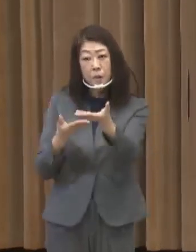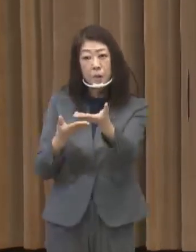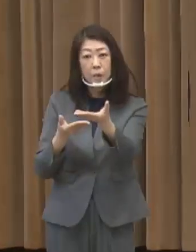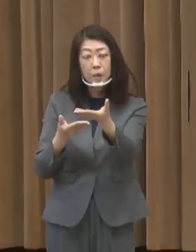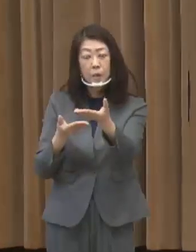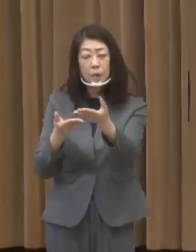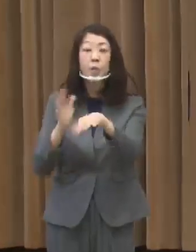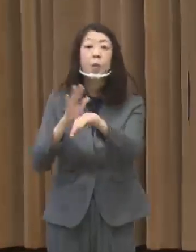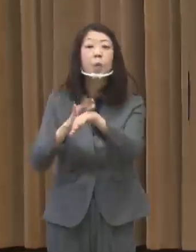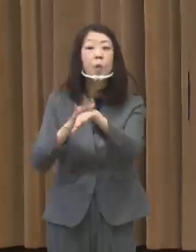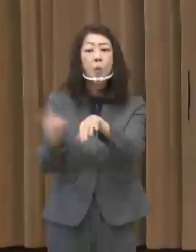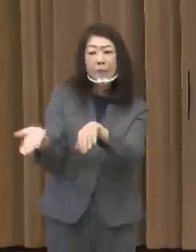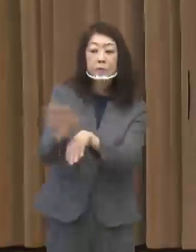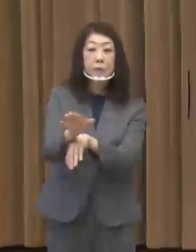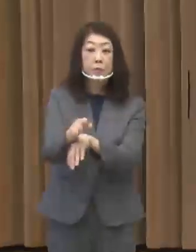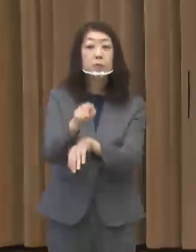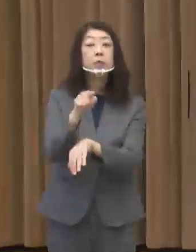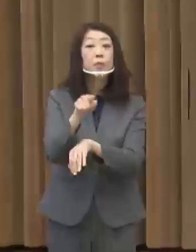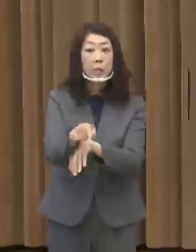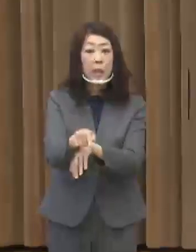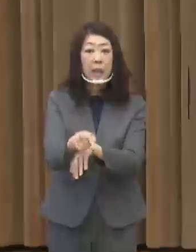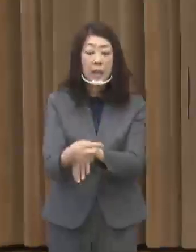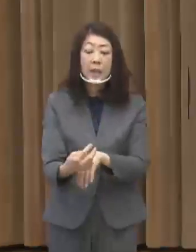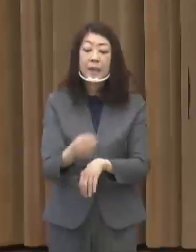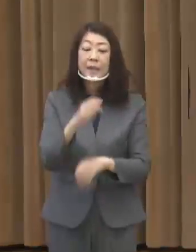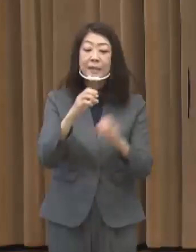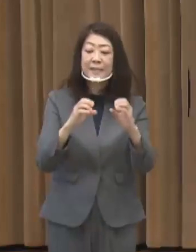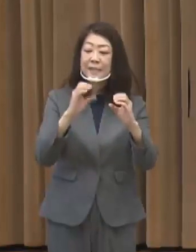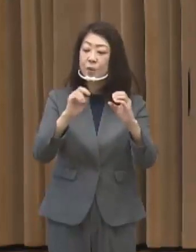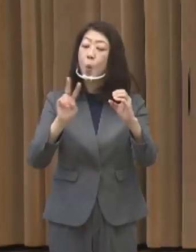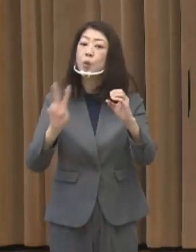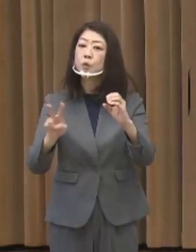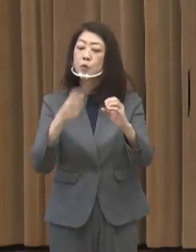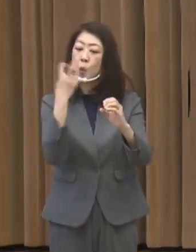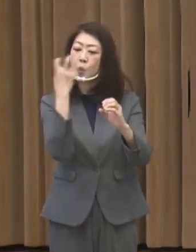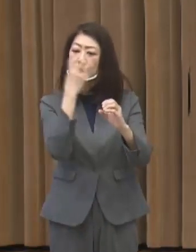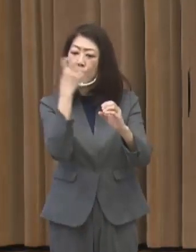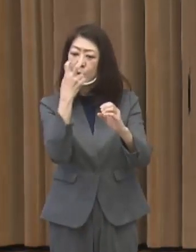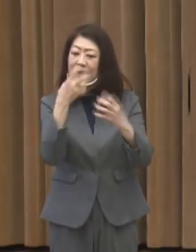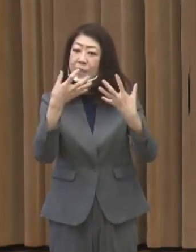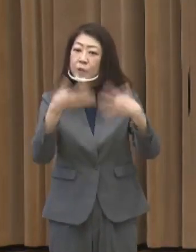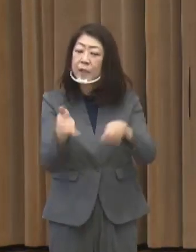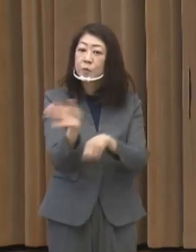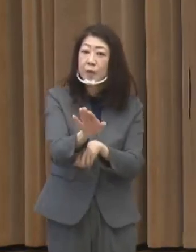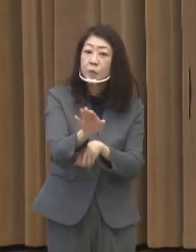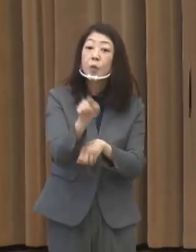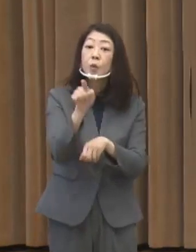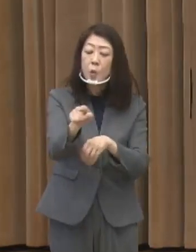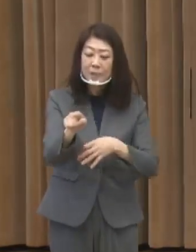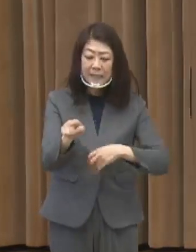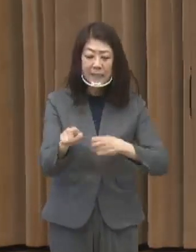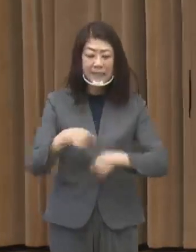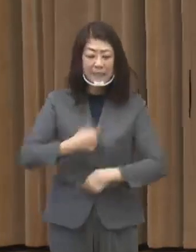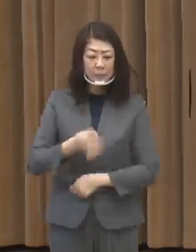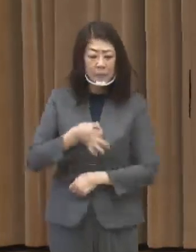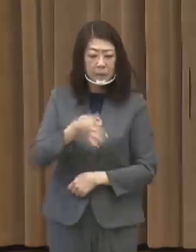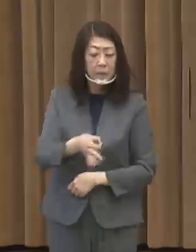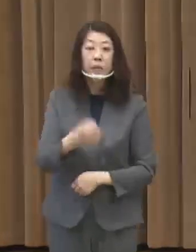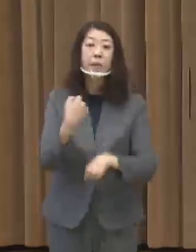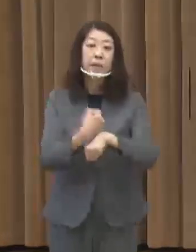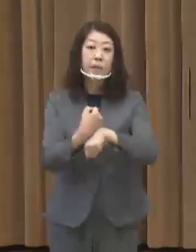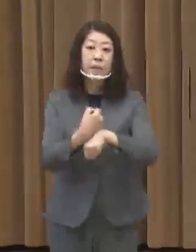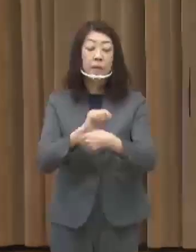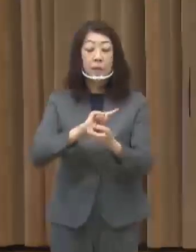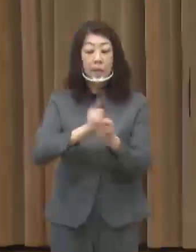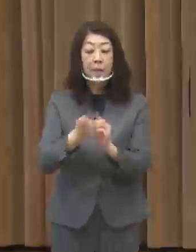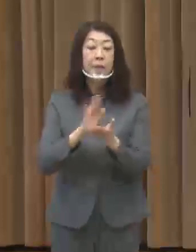素の濃度測定器をつける、こういったものについて県が補助を行います。この補助率